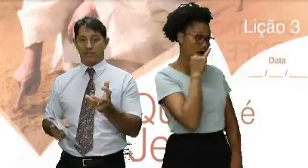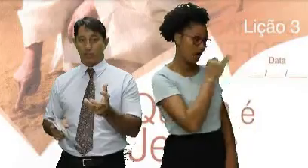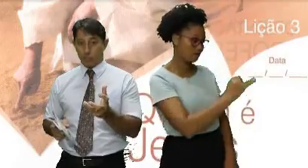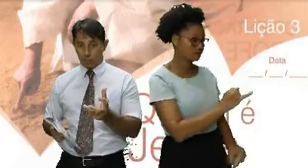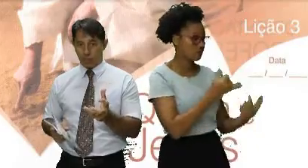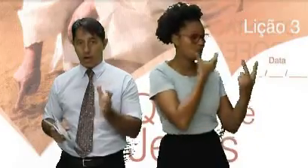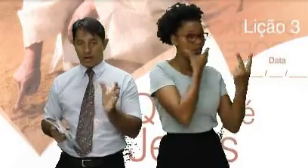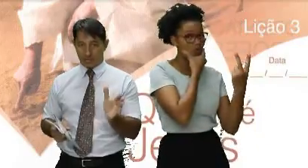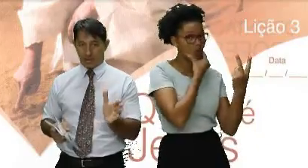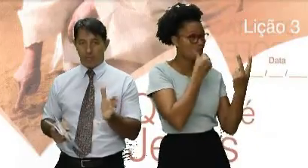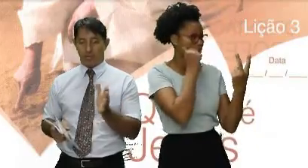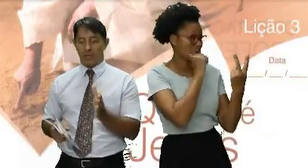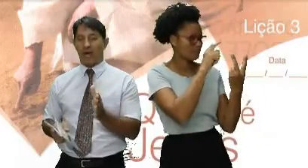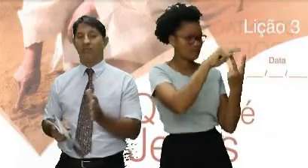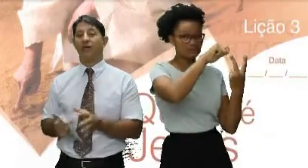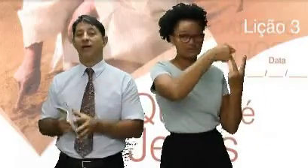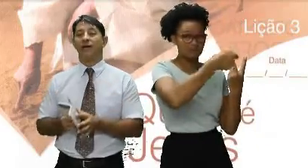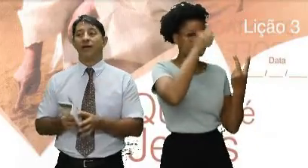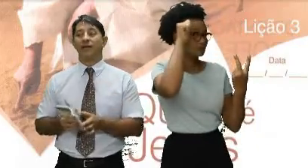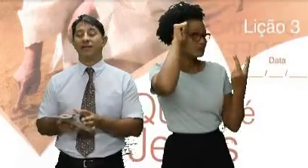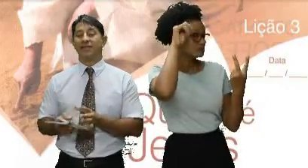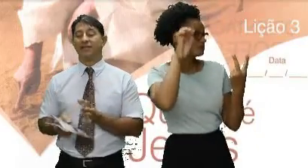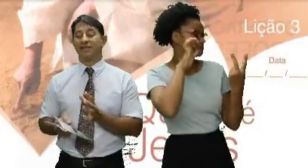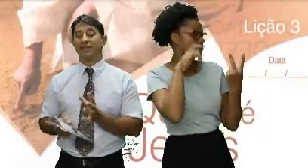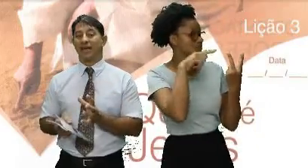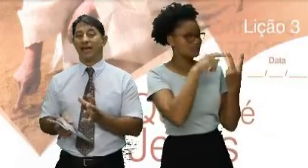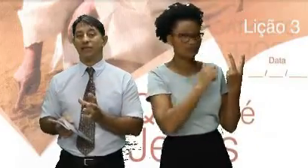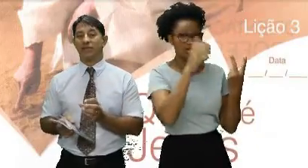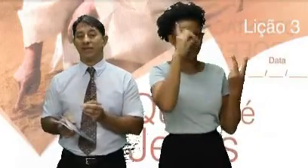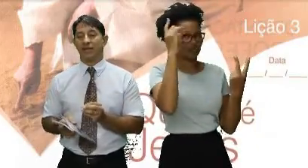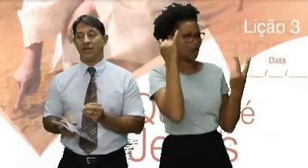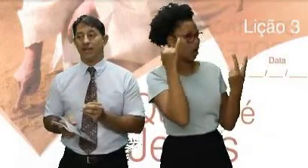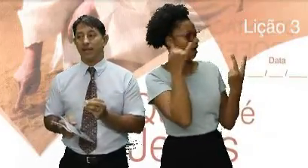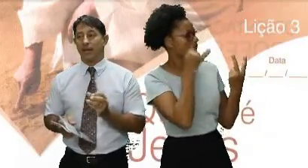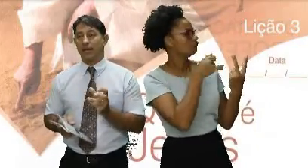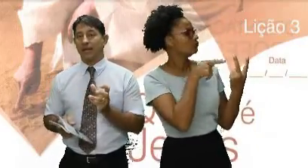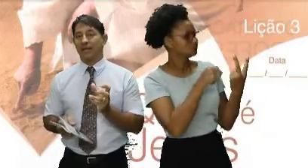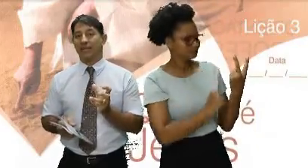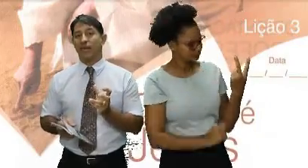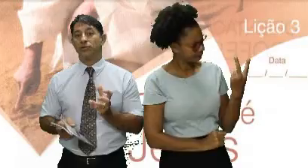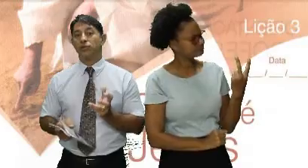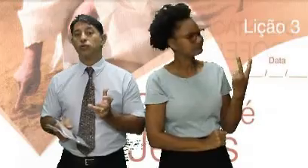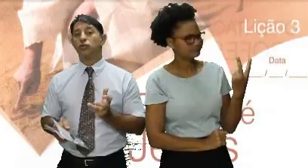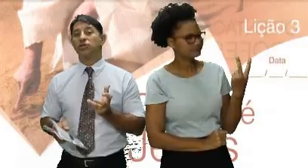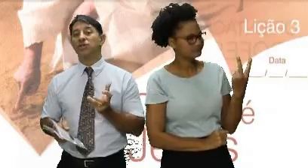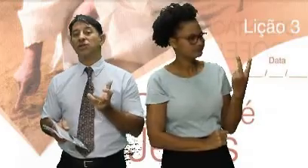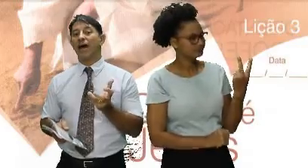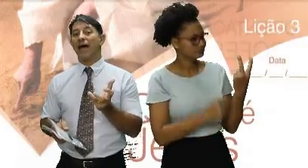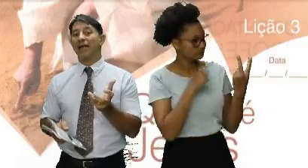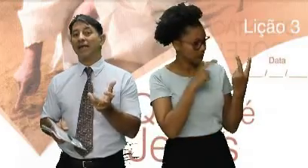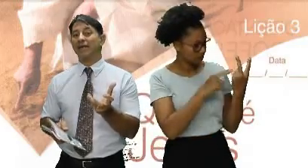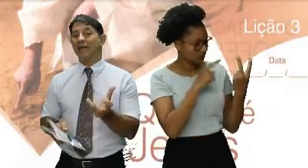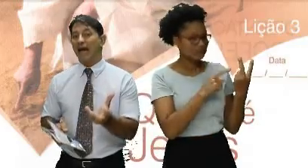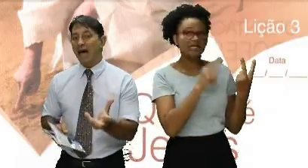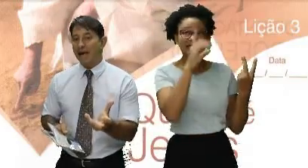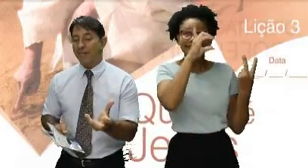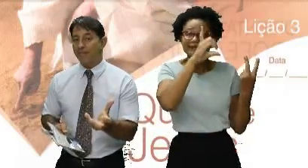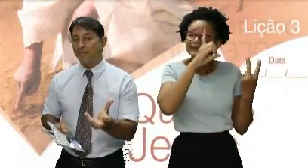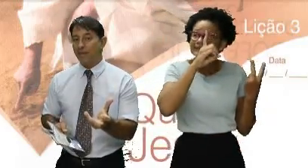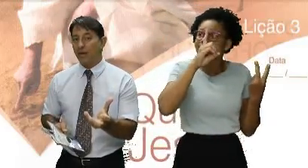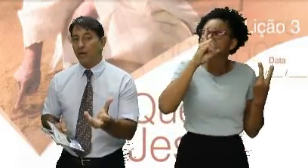foi expulso, Adão e Eva, disse a ele o seguinte, que Deus